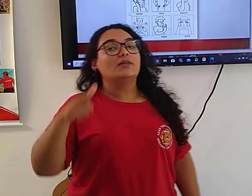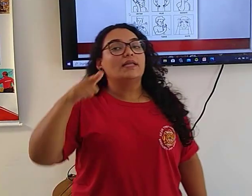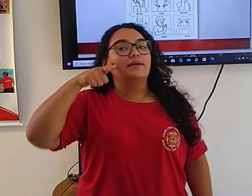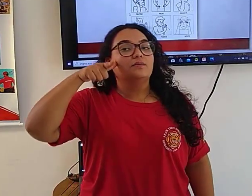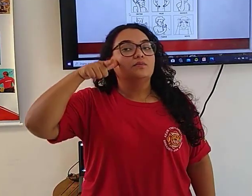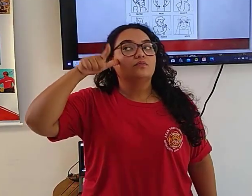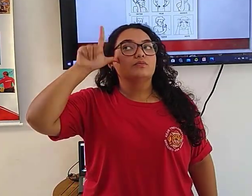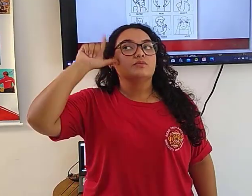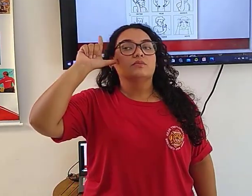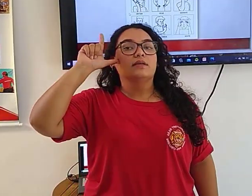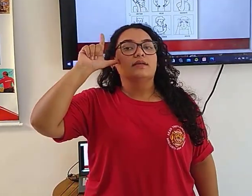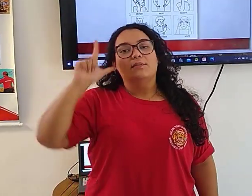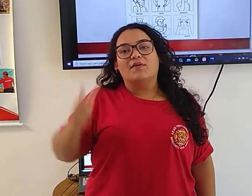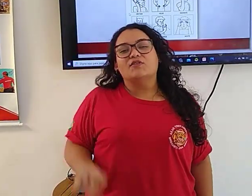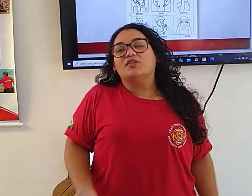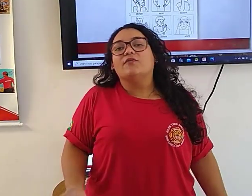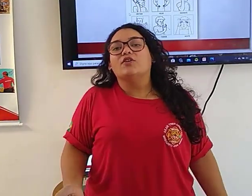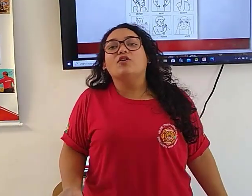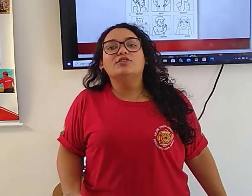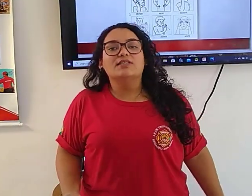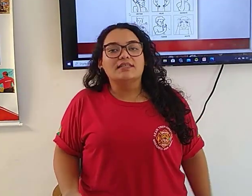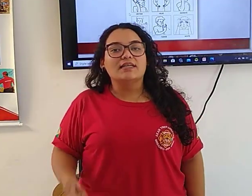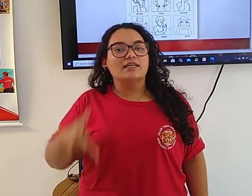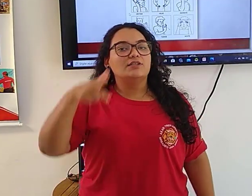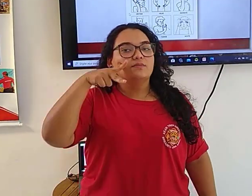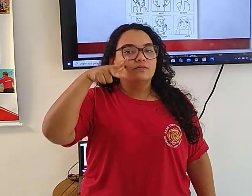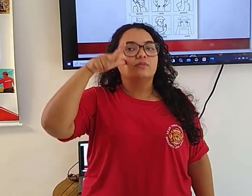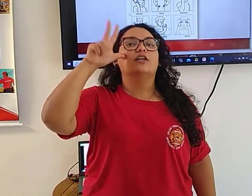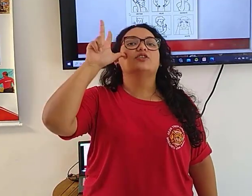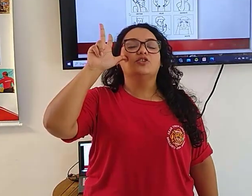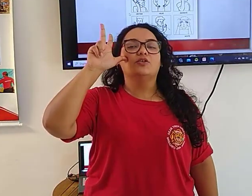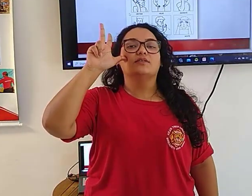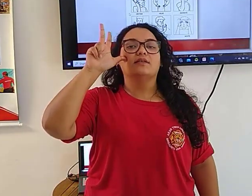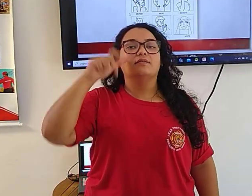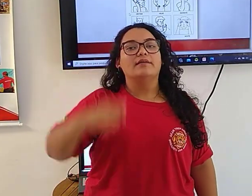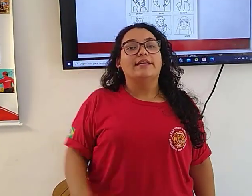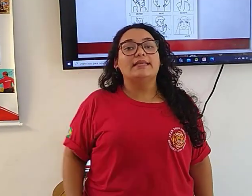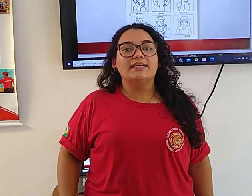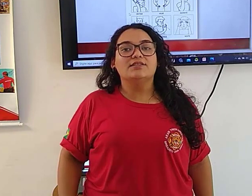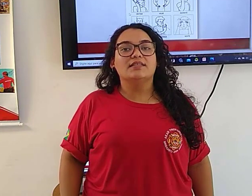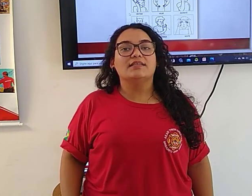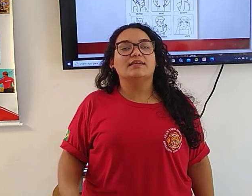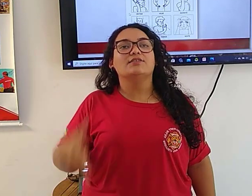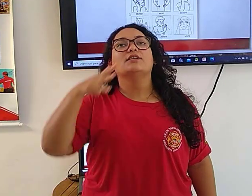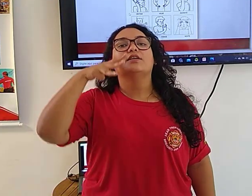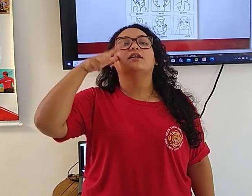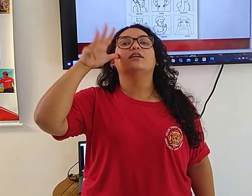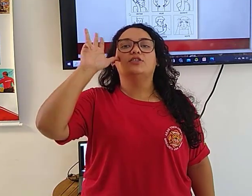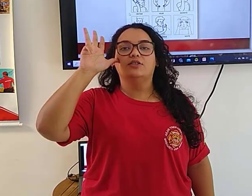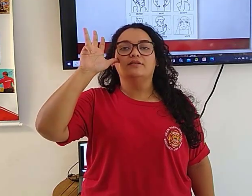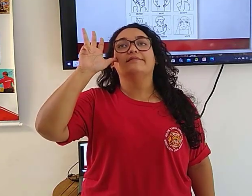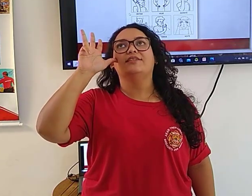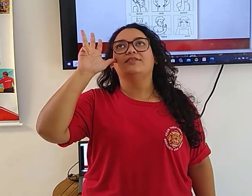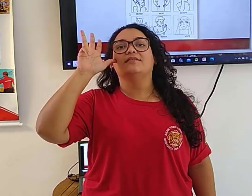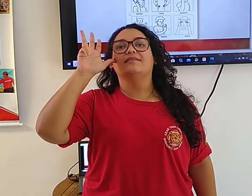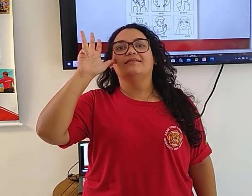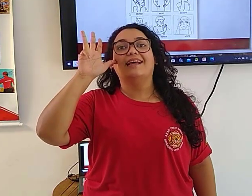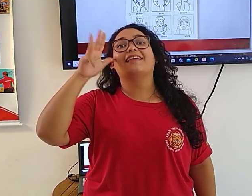Ontem, professor, isso foi 2 dias atrás? Anteontem. E 3 dias atrás? Daqui a 3